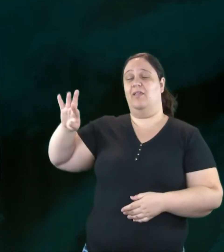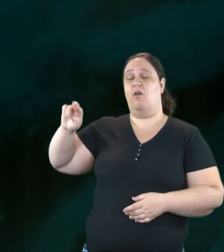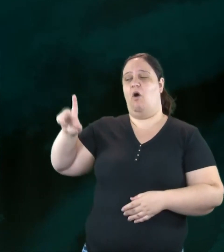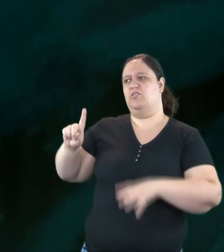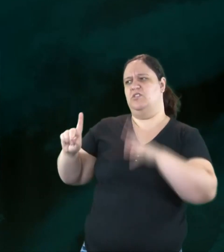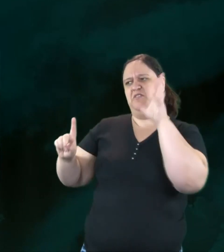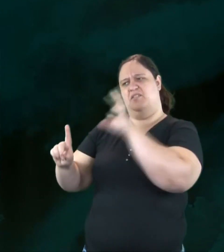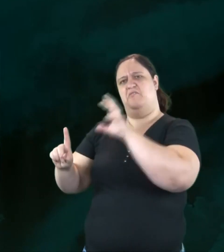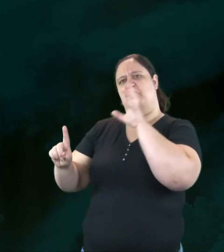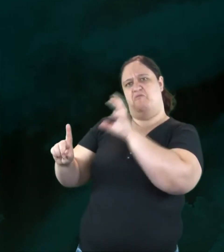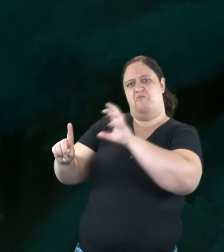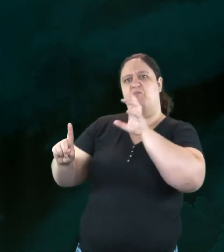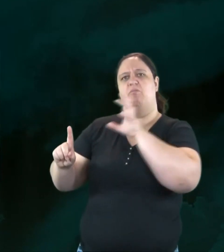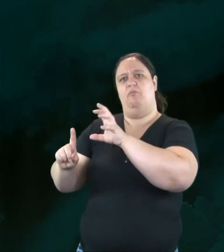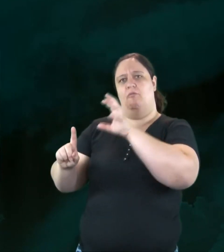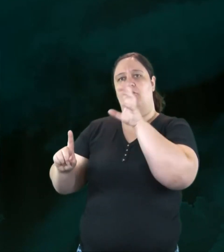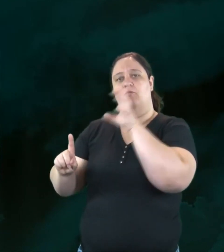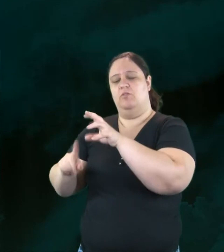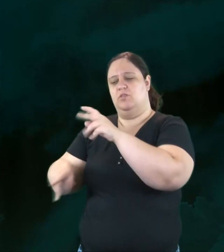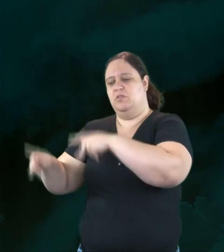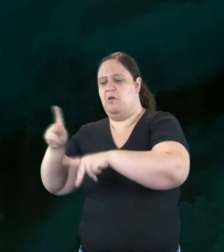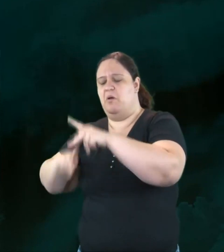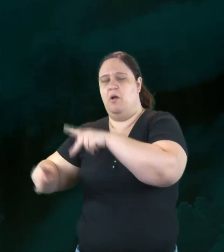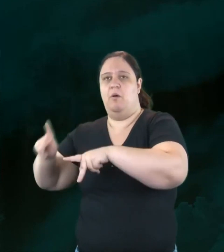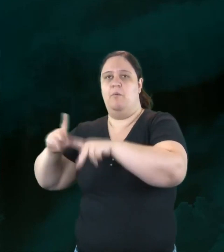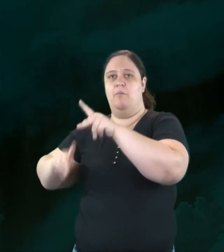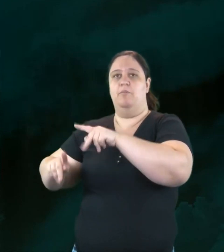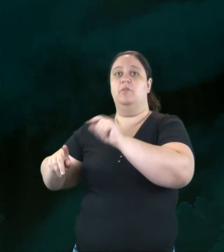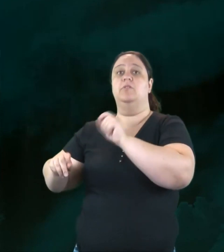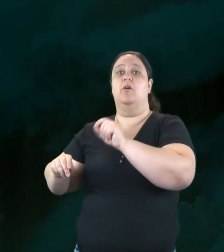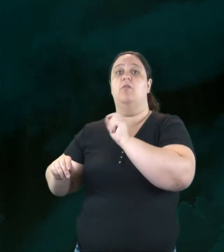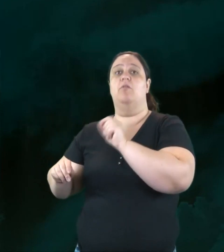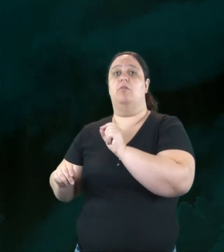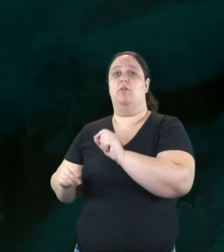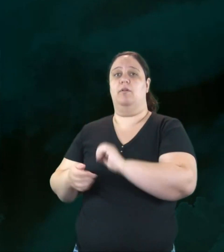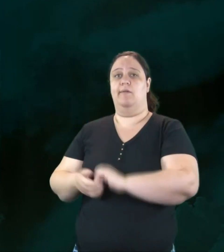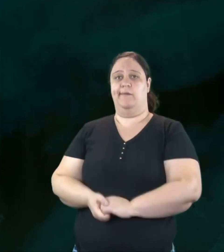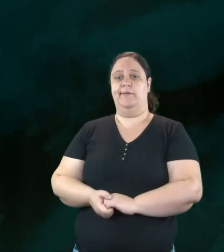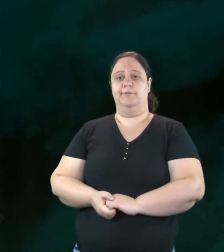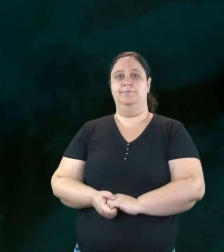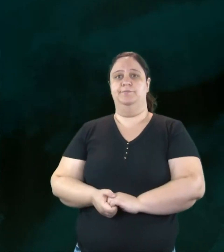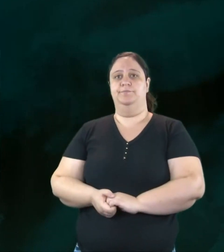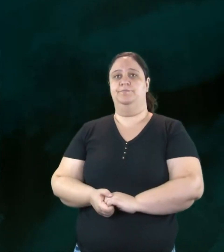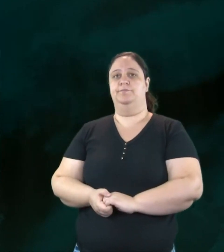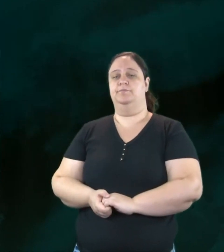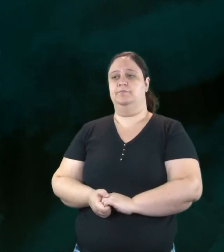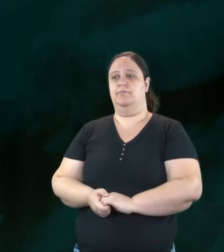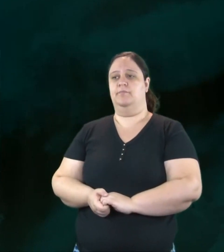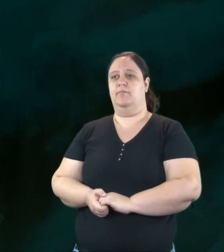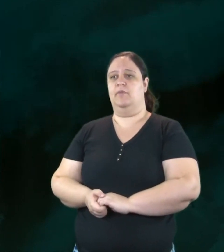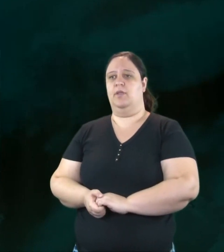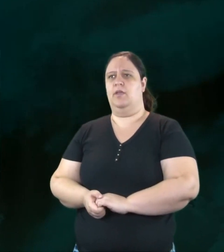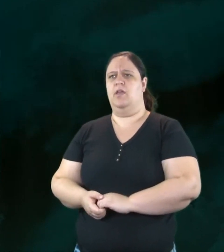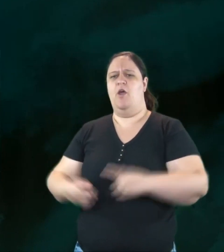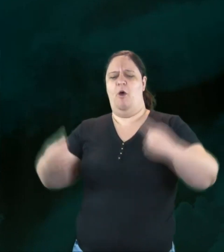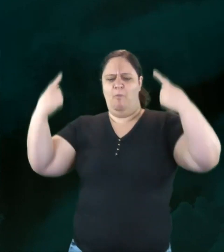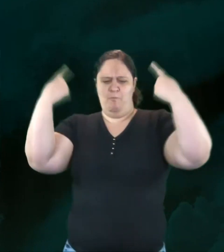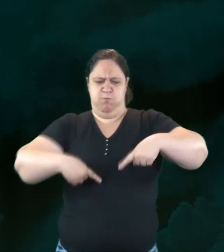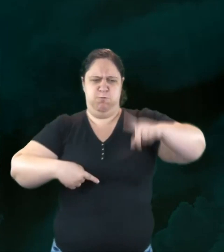incitado no seu reino, né, o povo, as pessoas, de que ele desafiava a